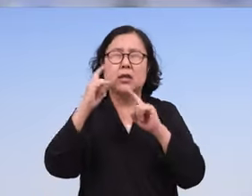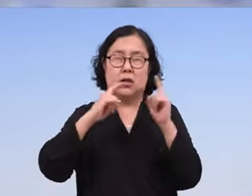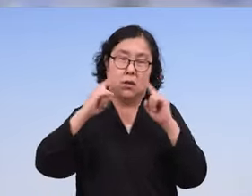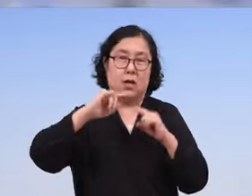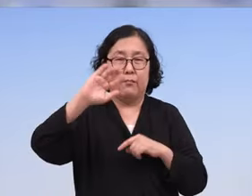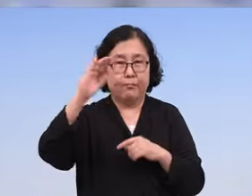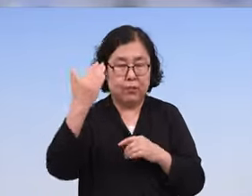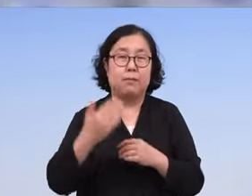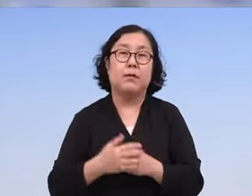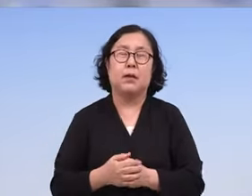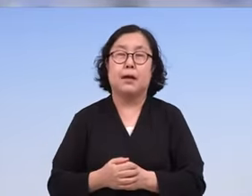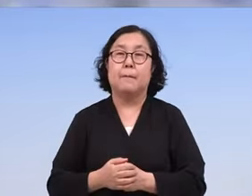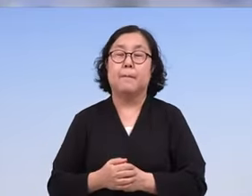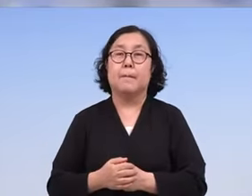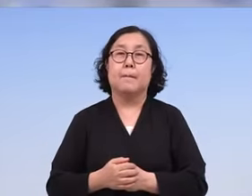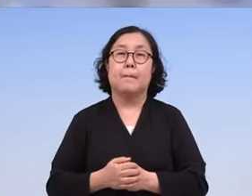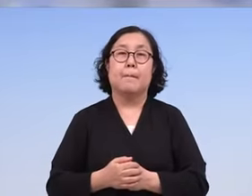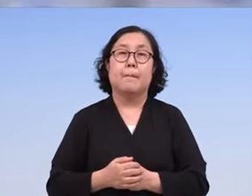거예요.